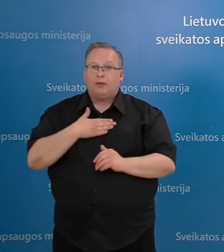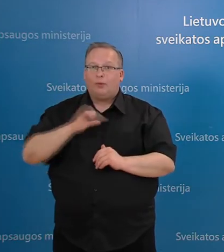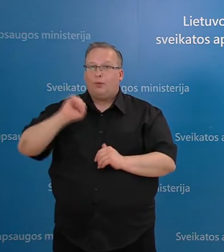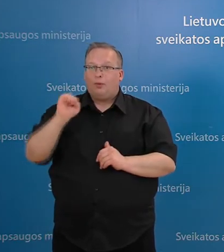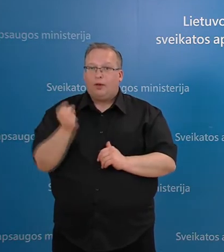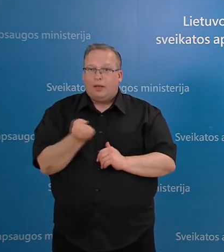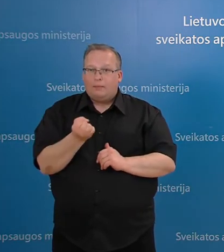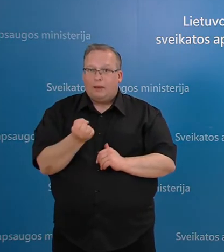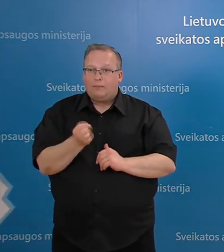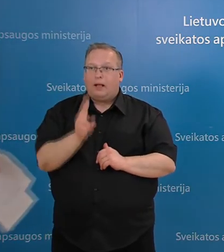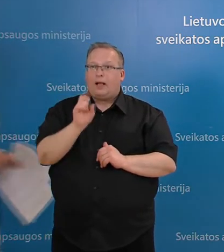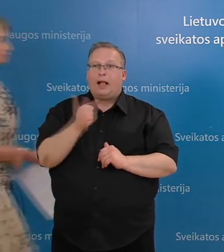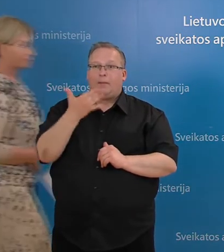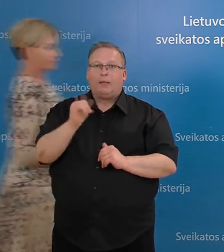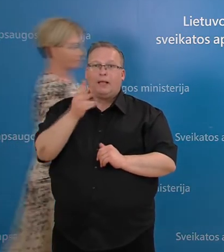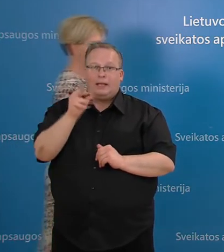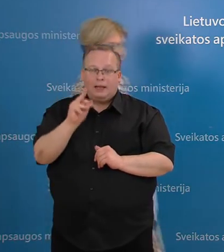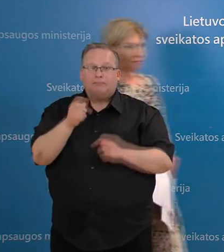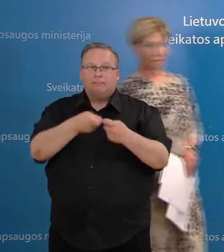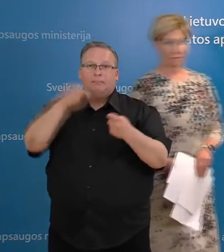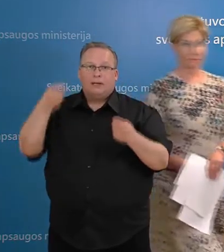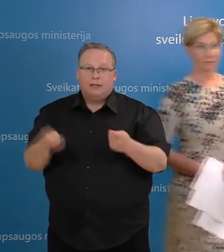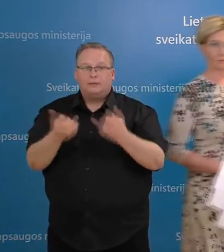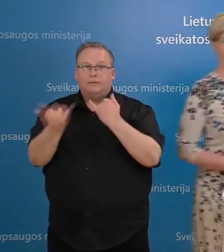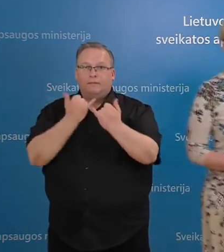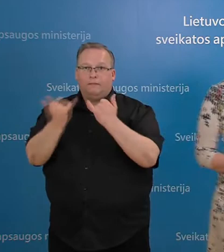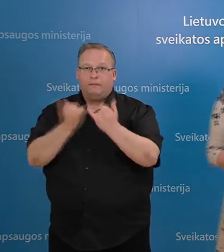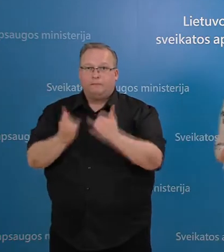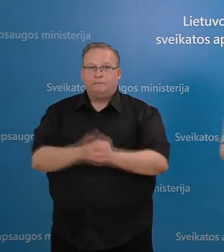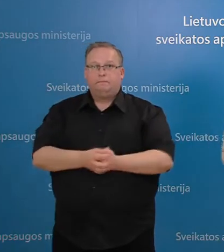kolegė Kamilė Katkutė pratęs moderavimą.